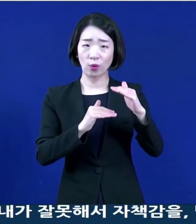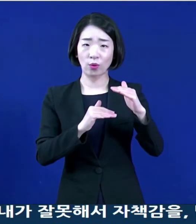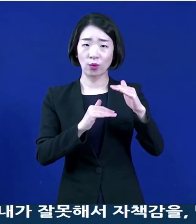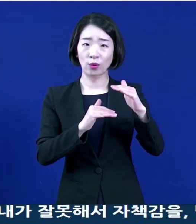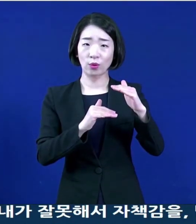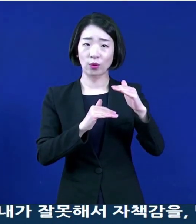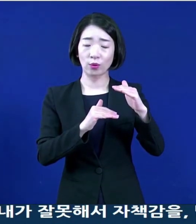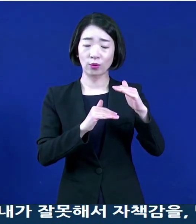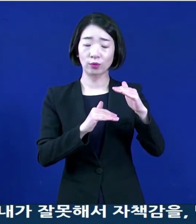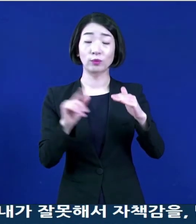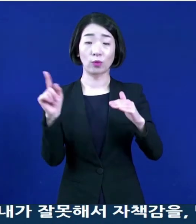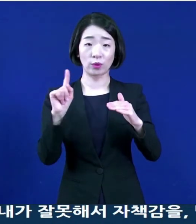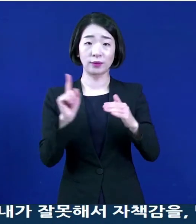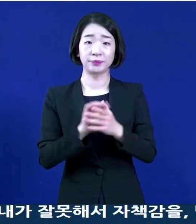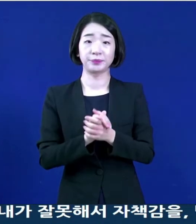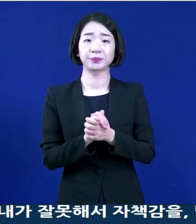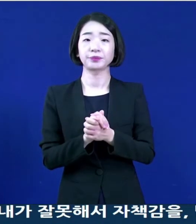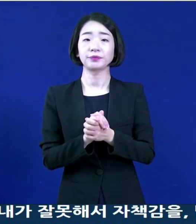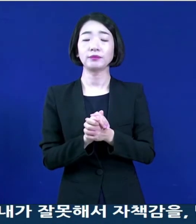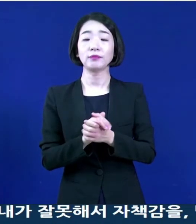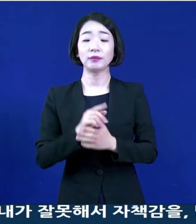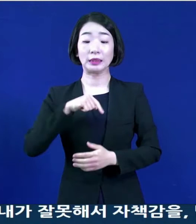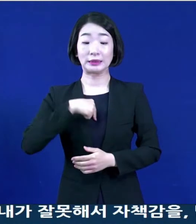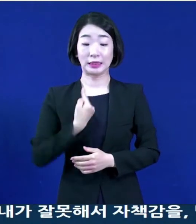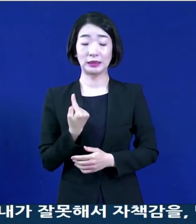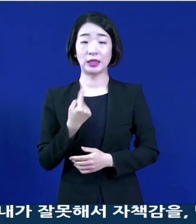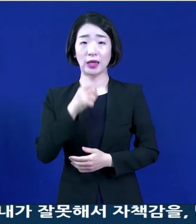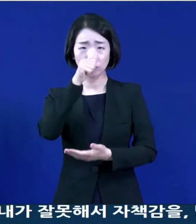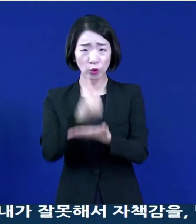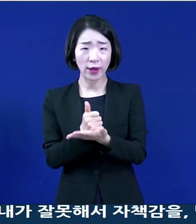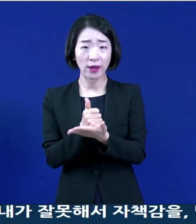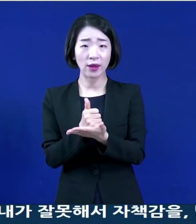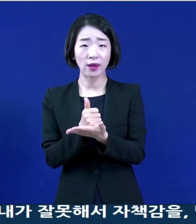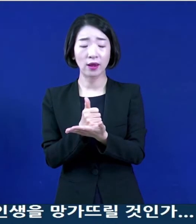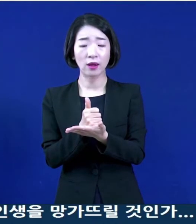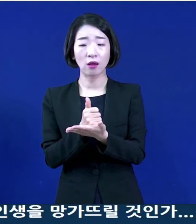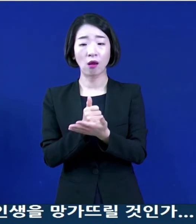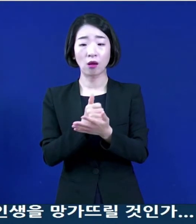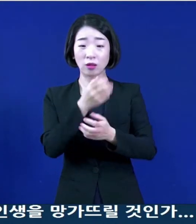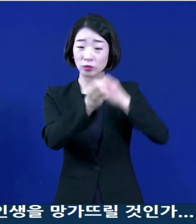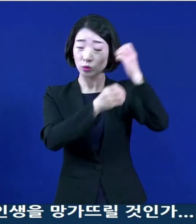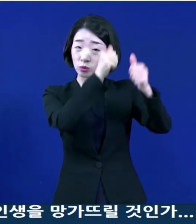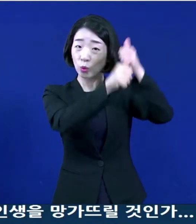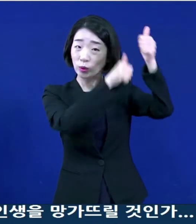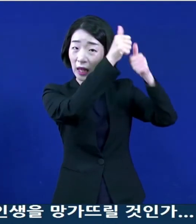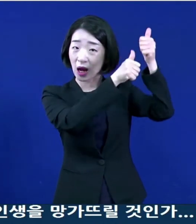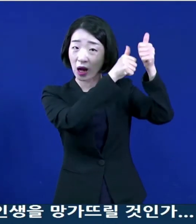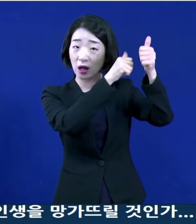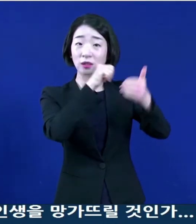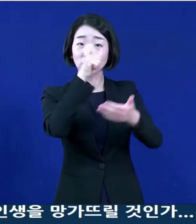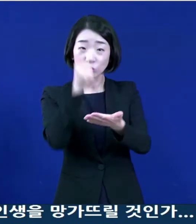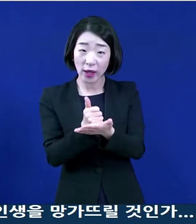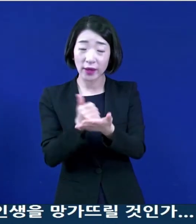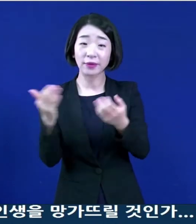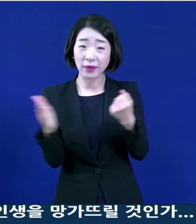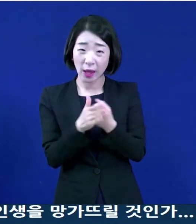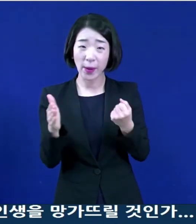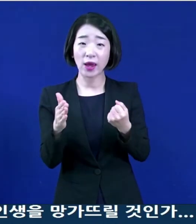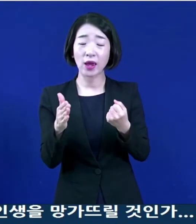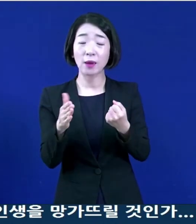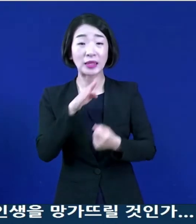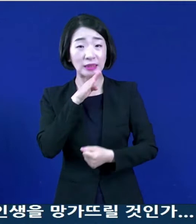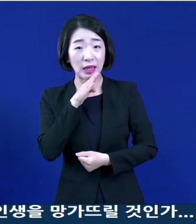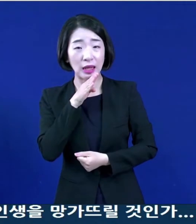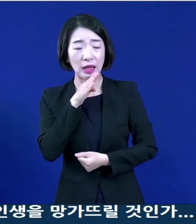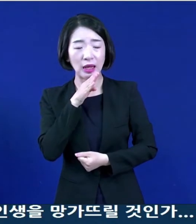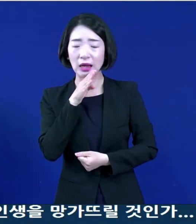이것이 본인의 죄, 조상의 죄, 이것만 따질 일이 아니라는 겁니다.